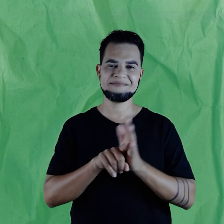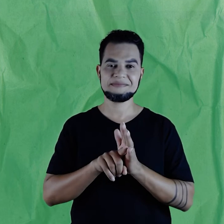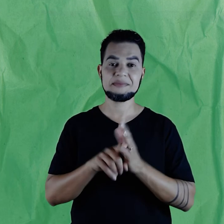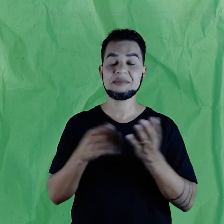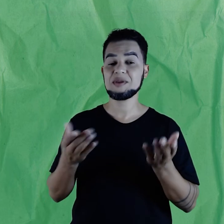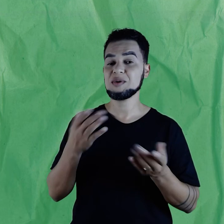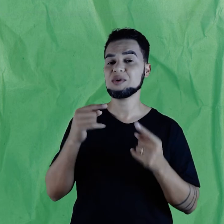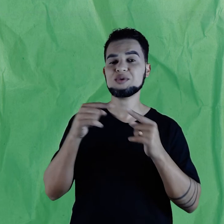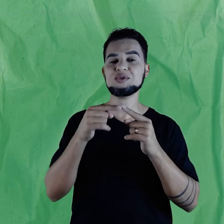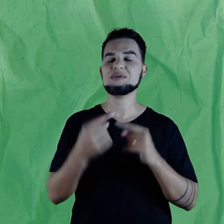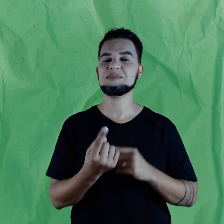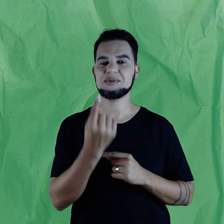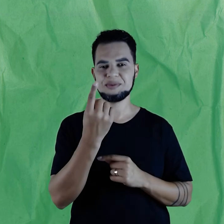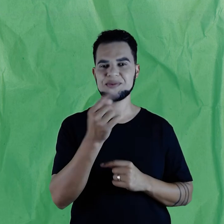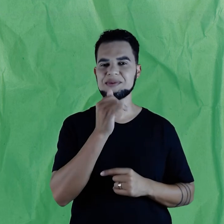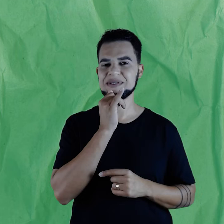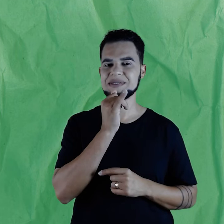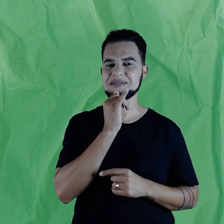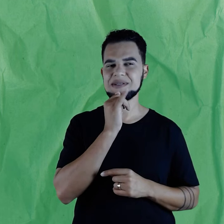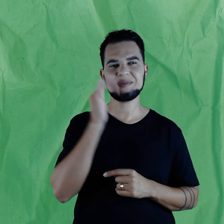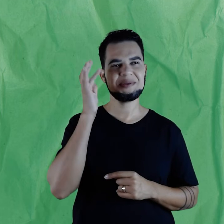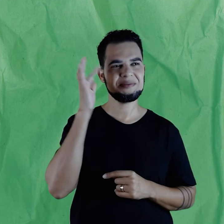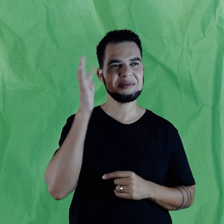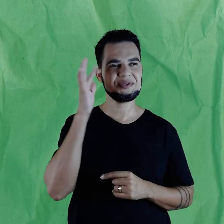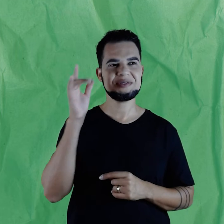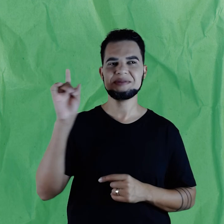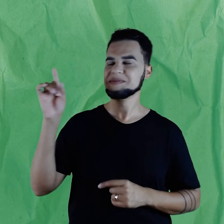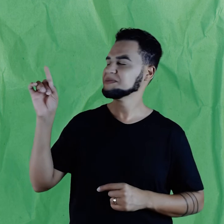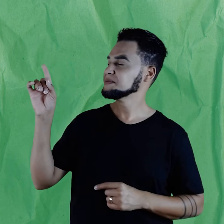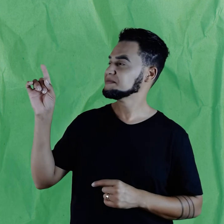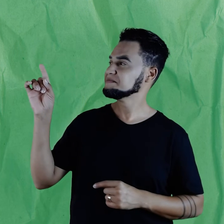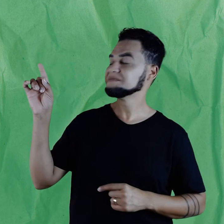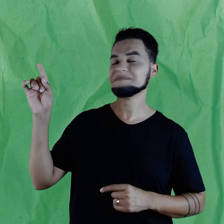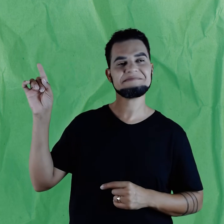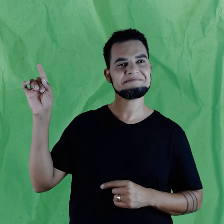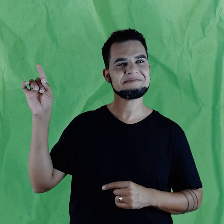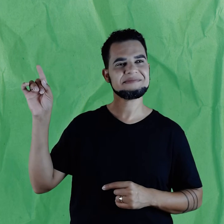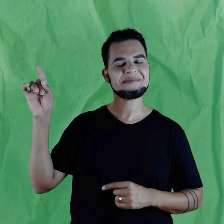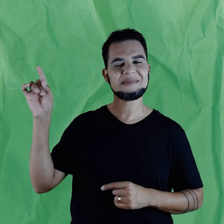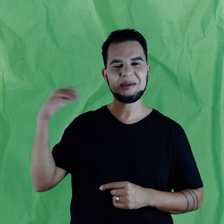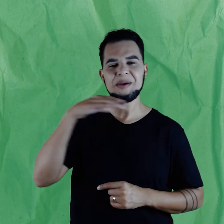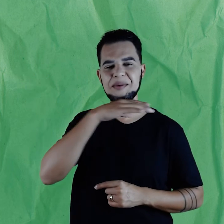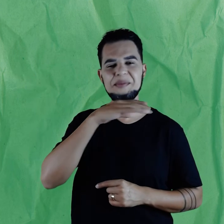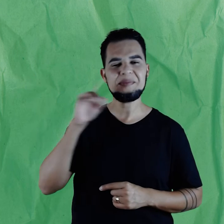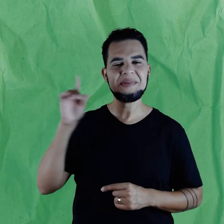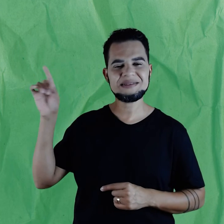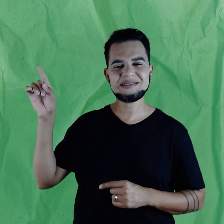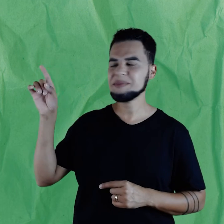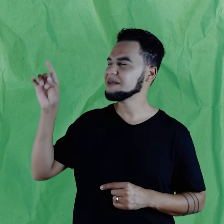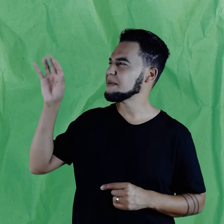E o tipo 1 aqui, por exemplo, vamos supor que seja o lutador. Ele vai falando aqui a questão das